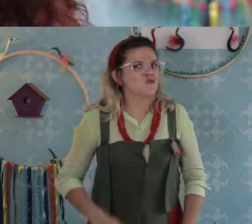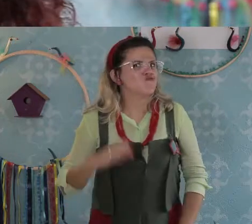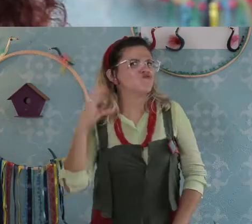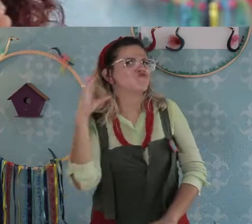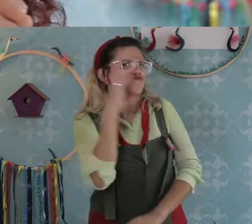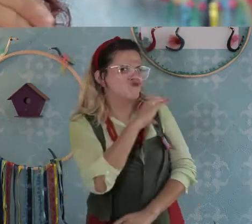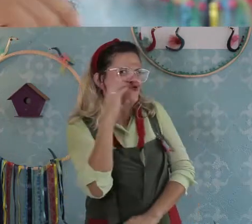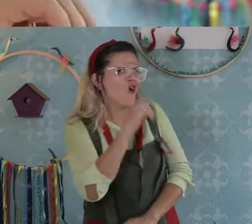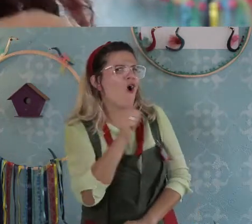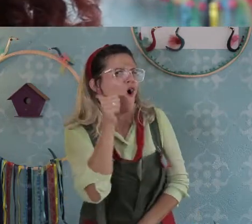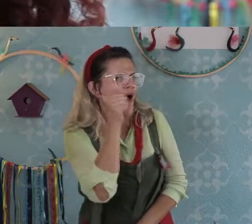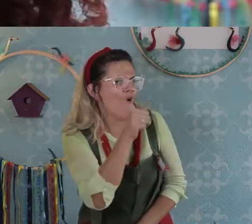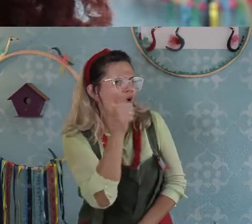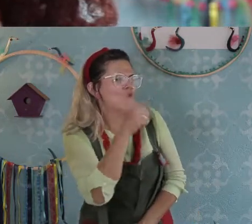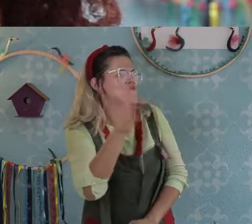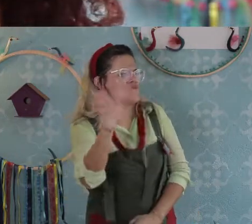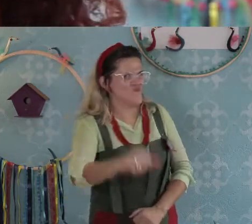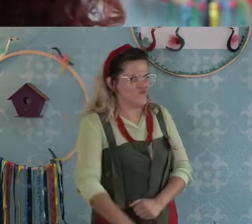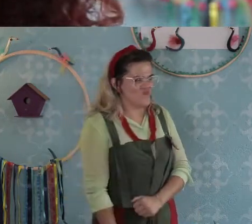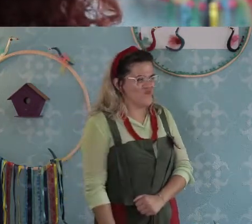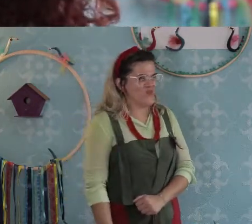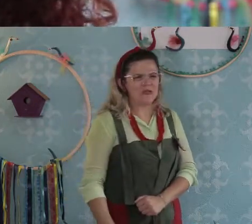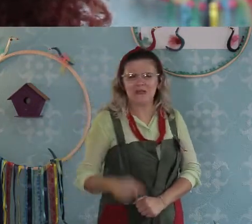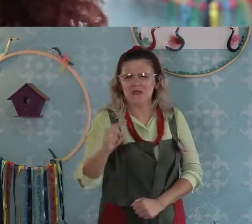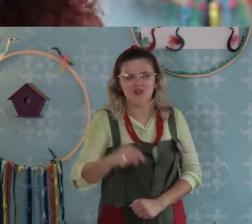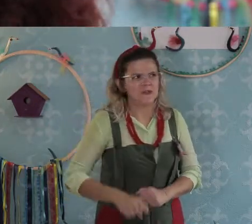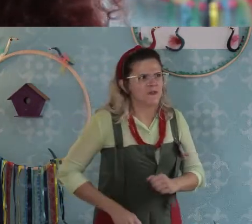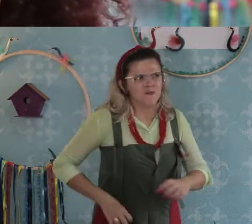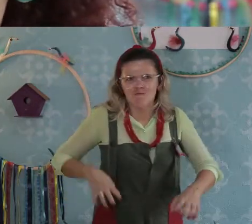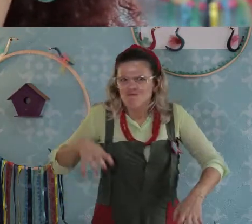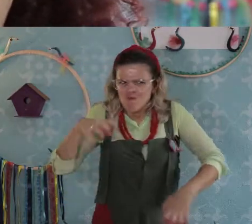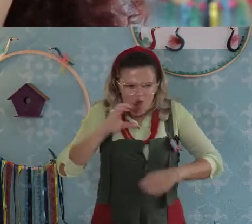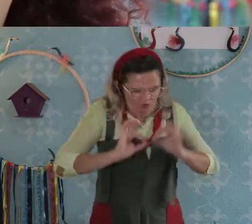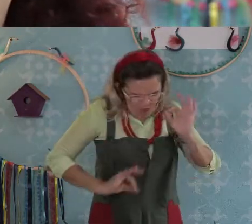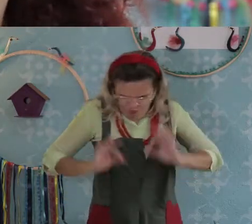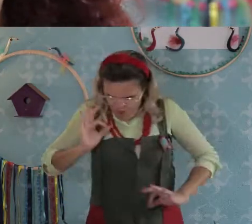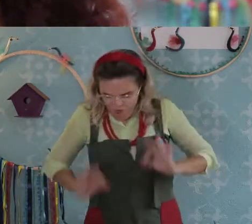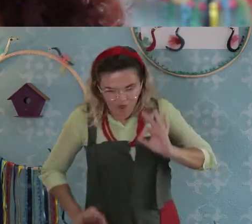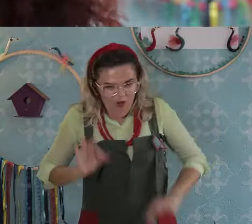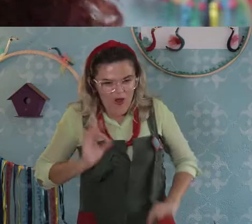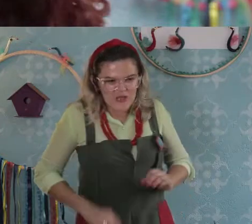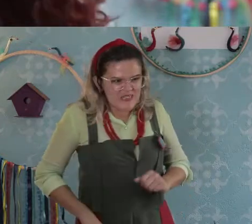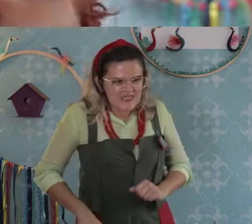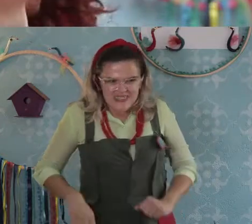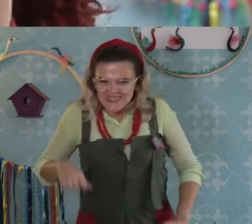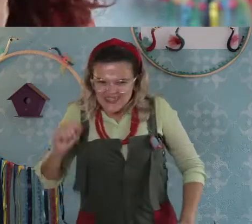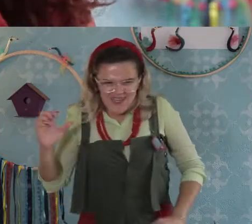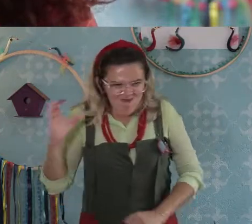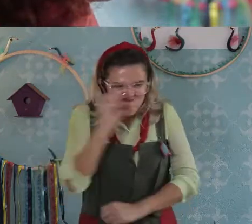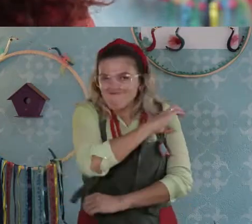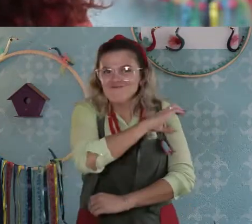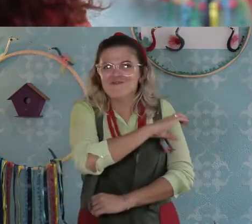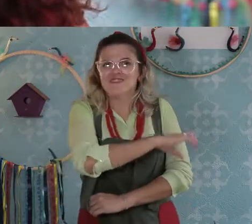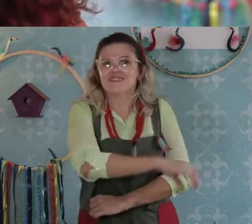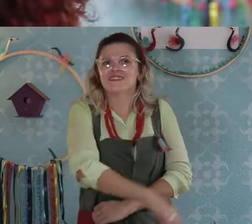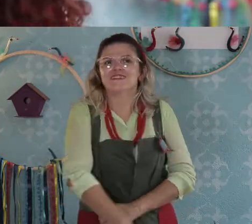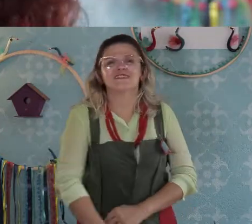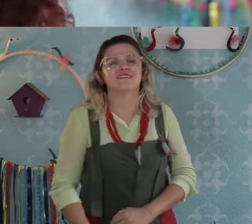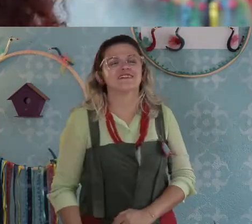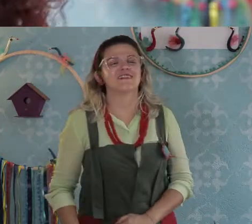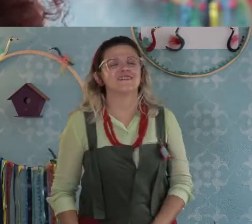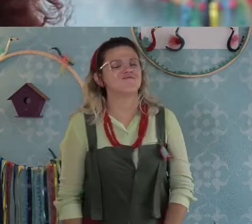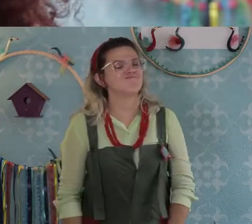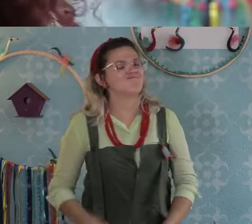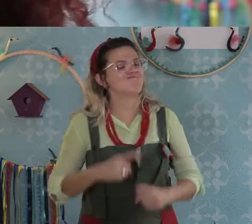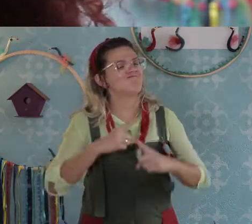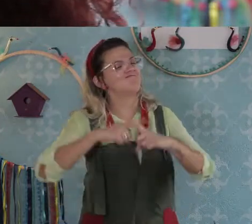era ligeira, tinha a velocidade de uma onça, a esperteza de uma pantera e